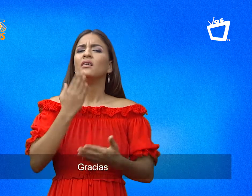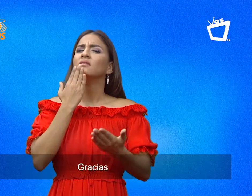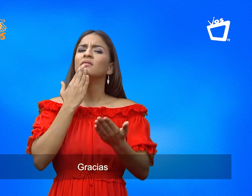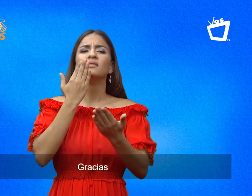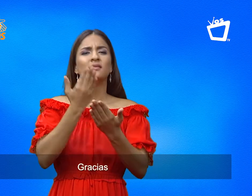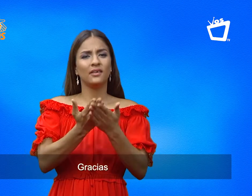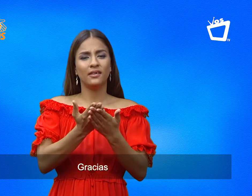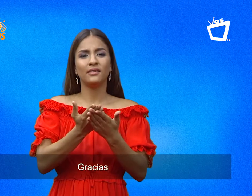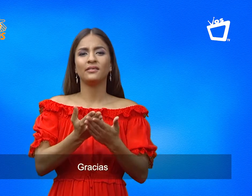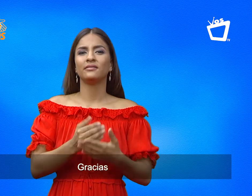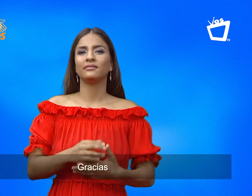gracias